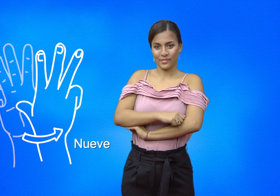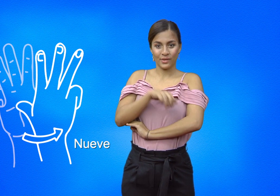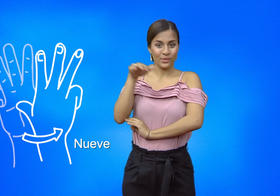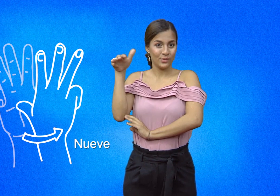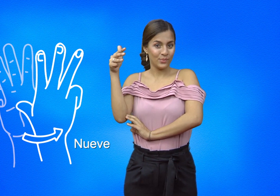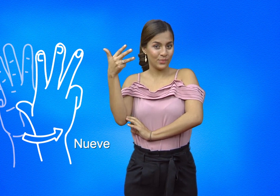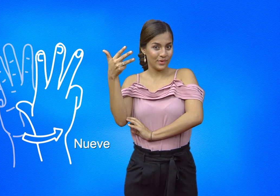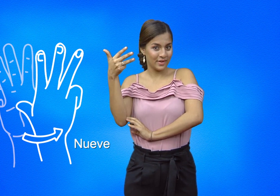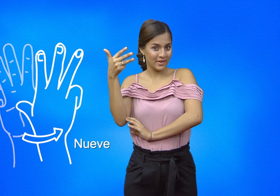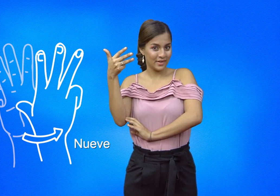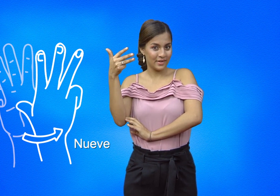9